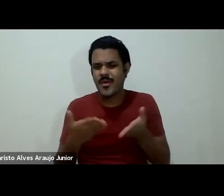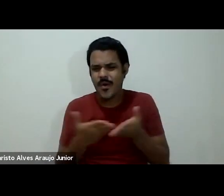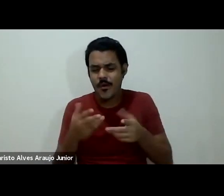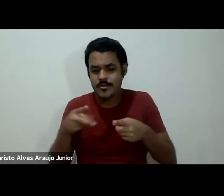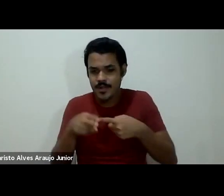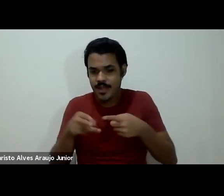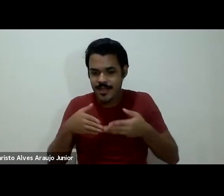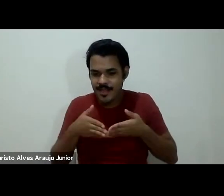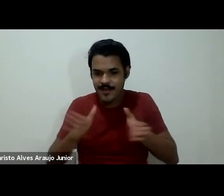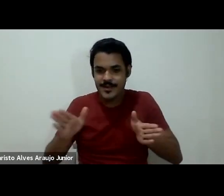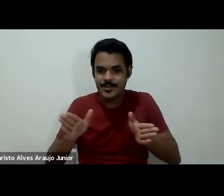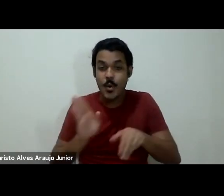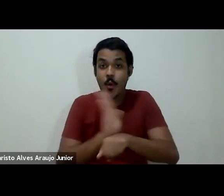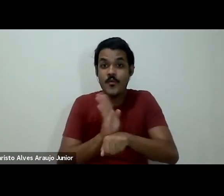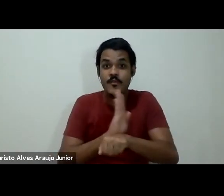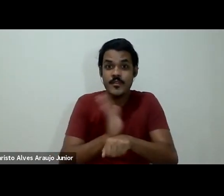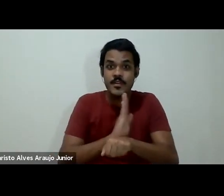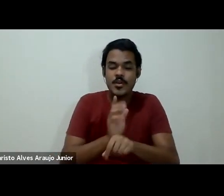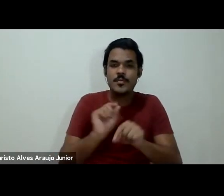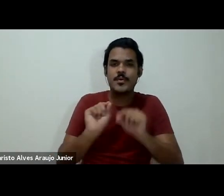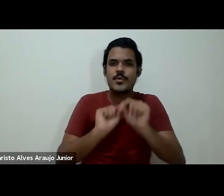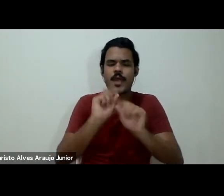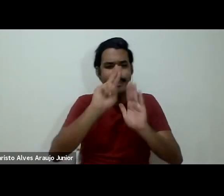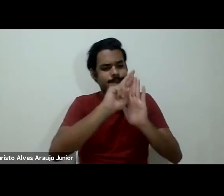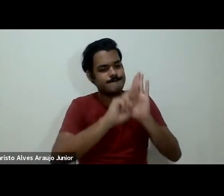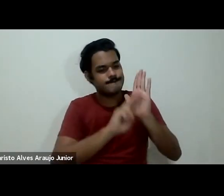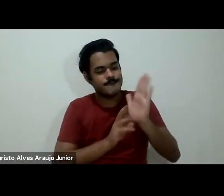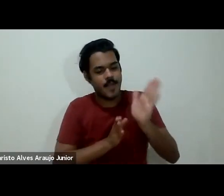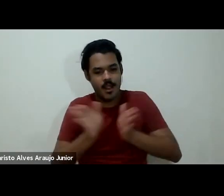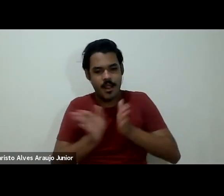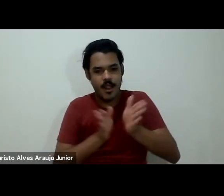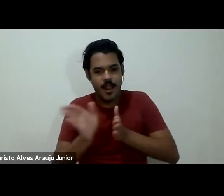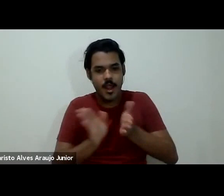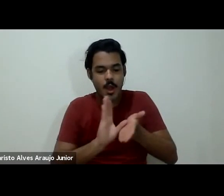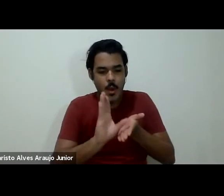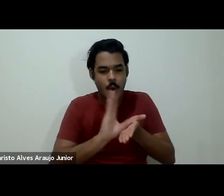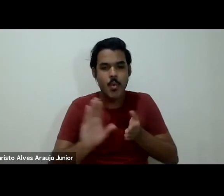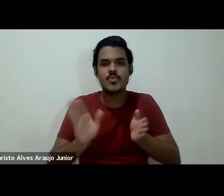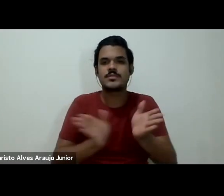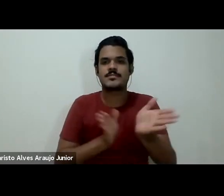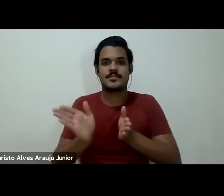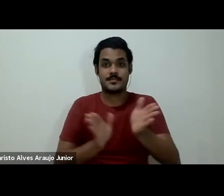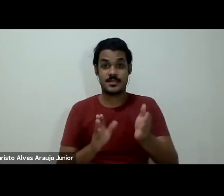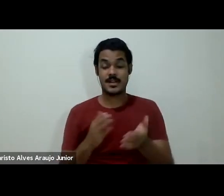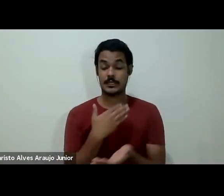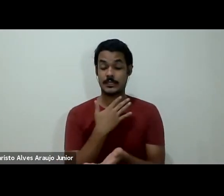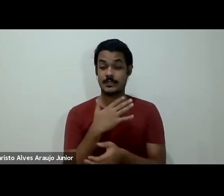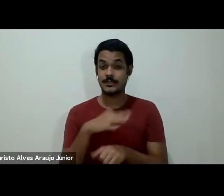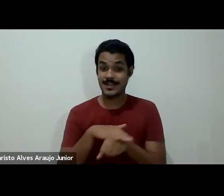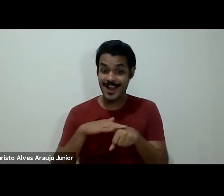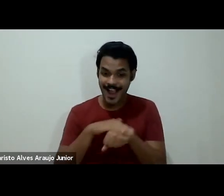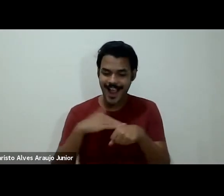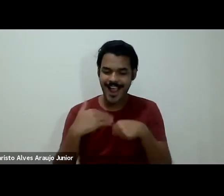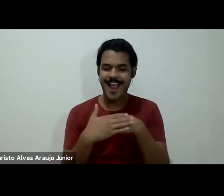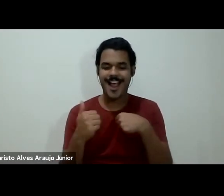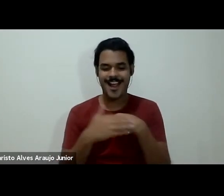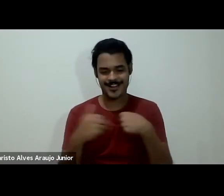de um filme com os recursos de acessibilidade, feito com muito carinho, e com uma pessoa cega, por